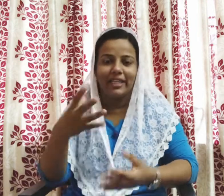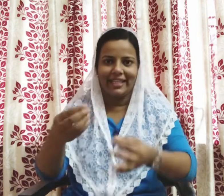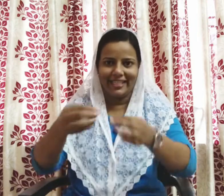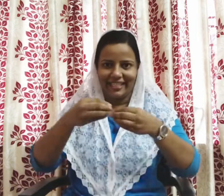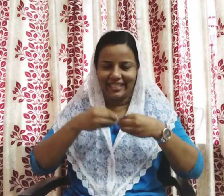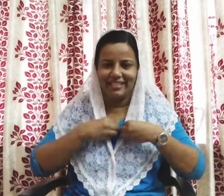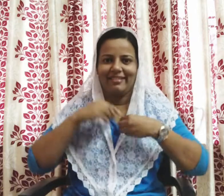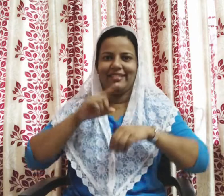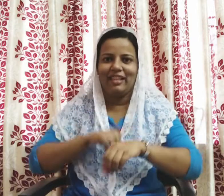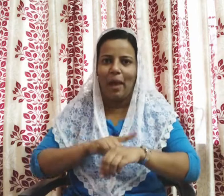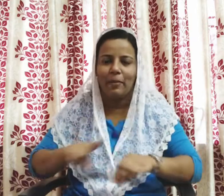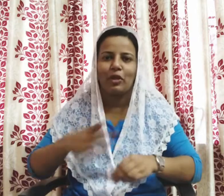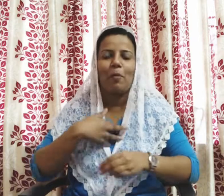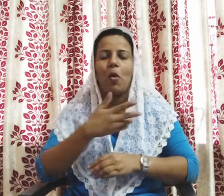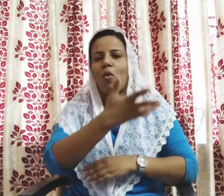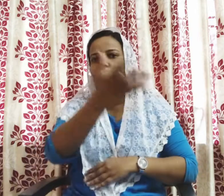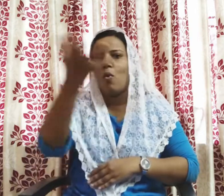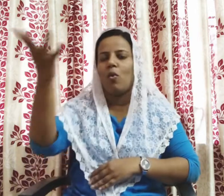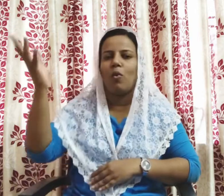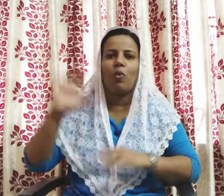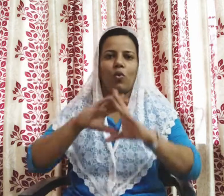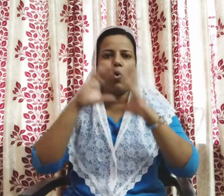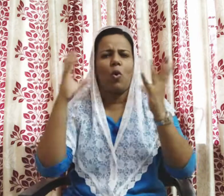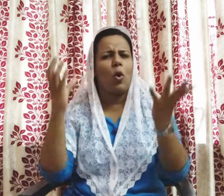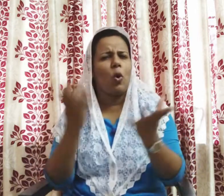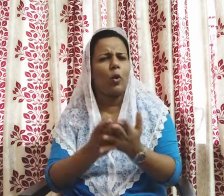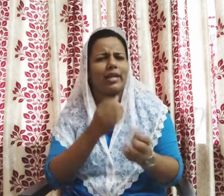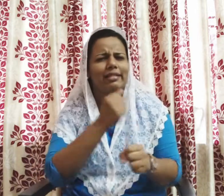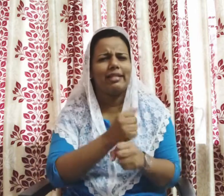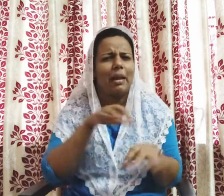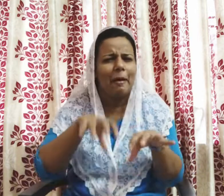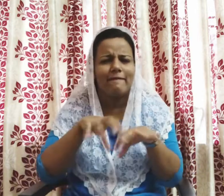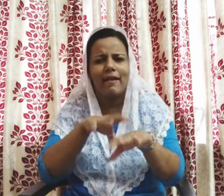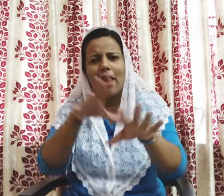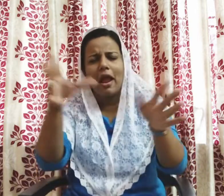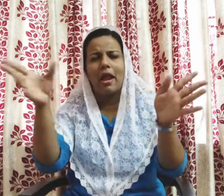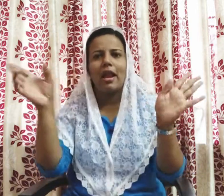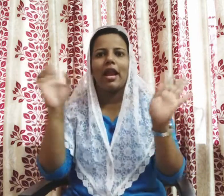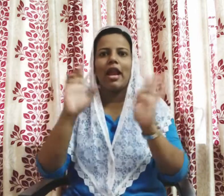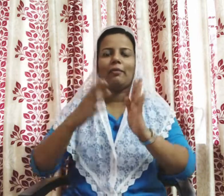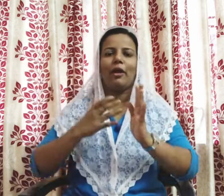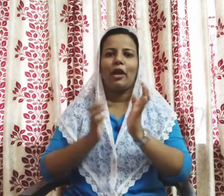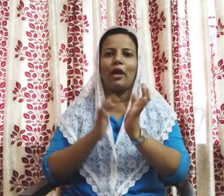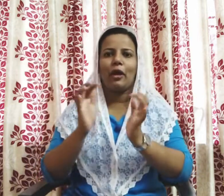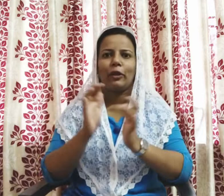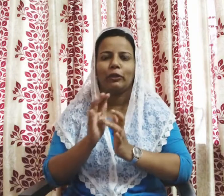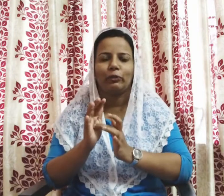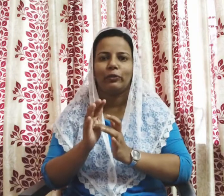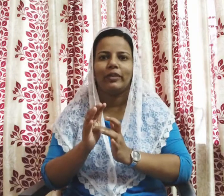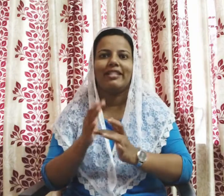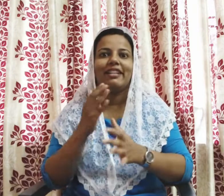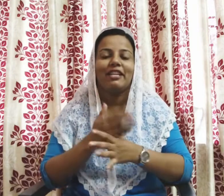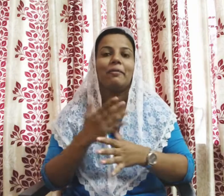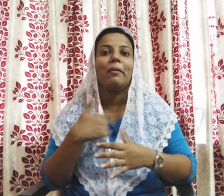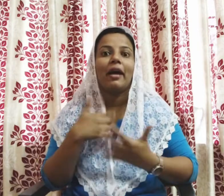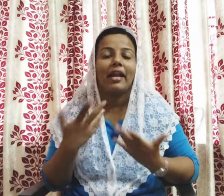യെരുശലേമിലും ശമദയിലും ശമരിയയിലും ഭൂമിയുടെ അറ്റത്തോളം എന്താകും? എൻ്റെ സാക്ഷ്യം പറയുമെന്നല്ല, നിങ്ങൾ